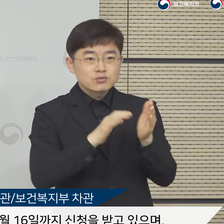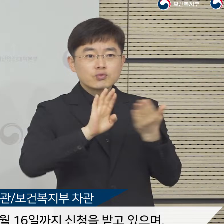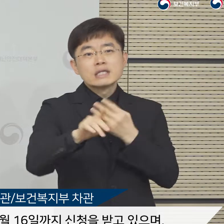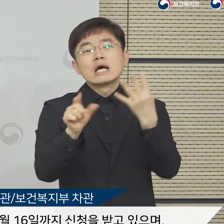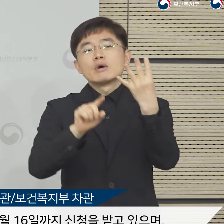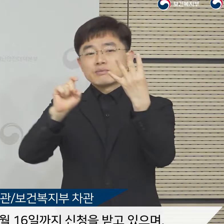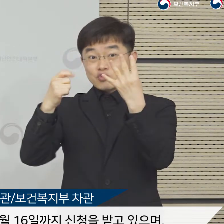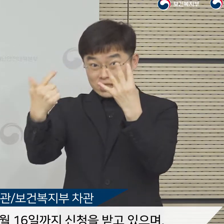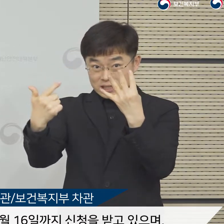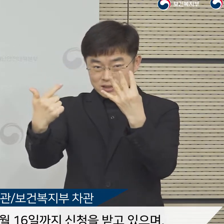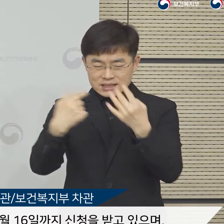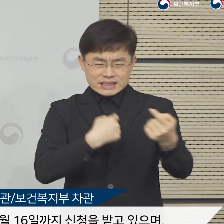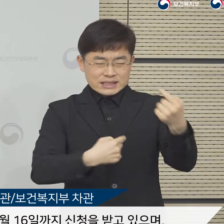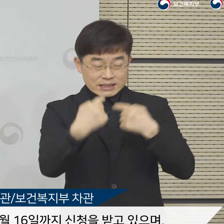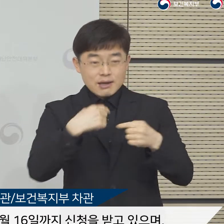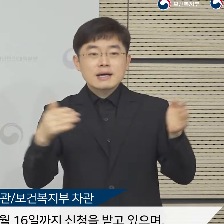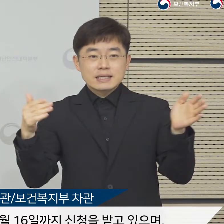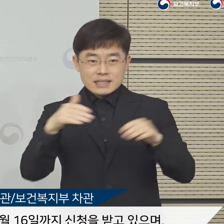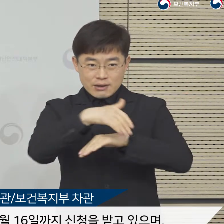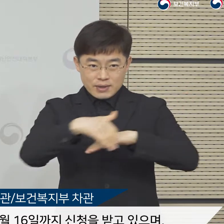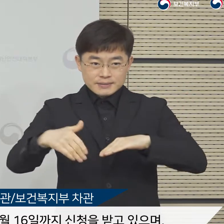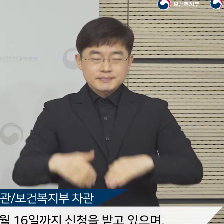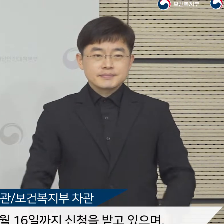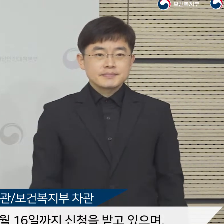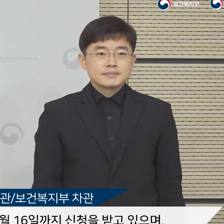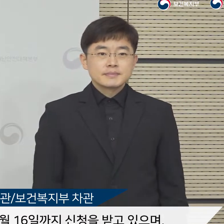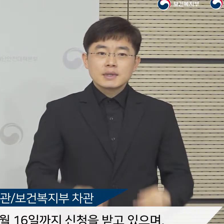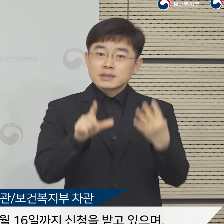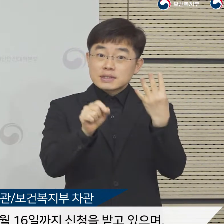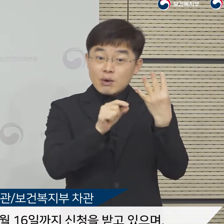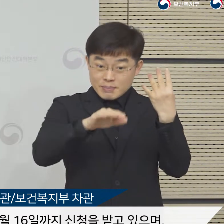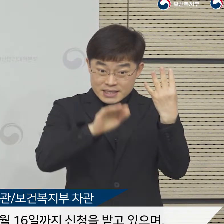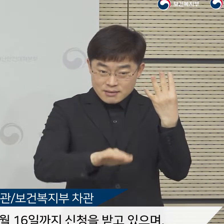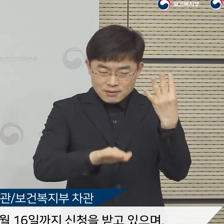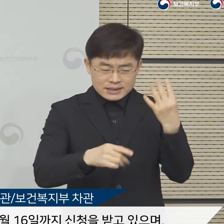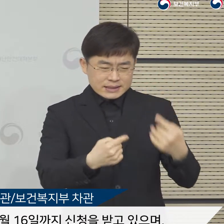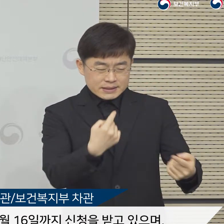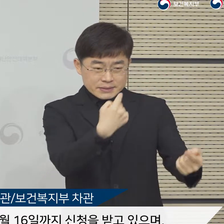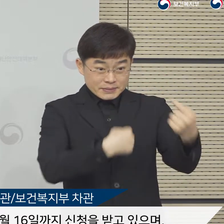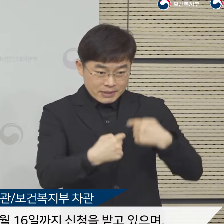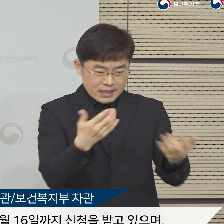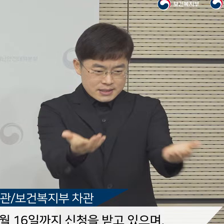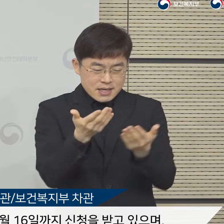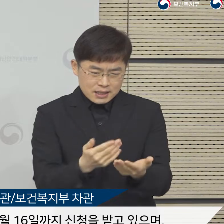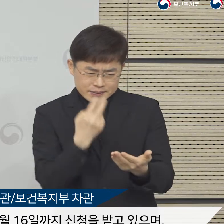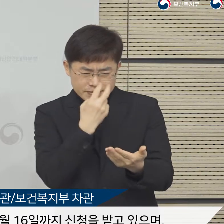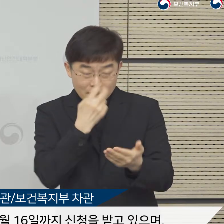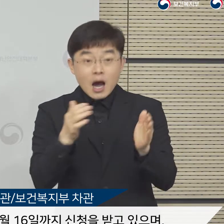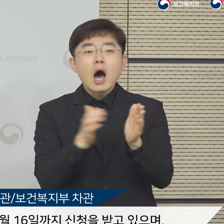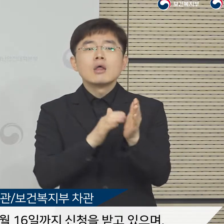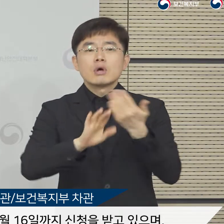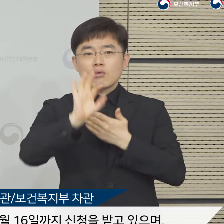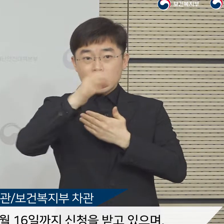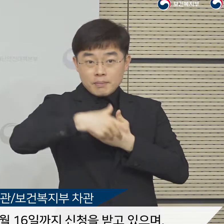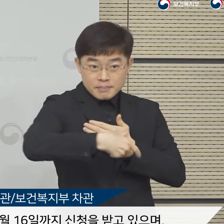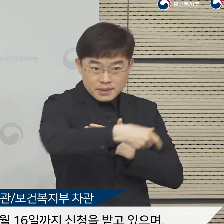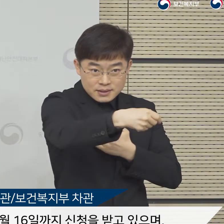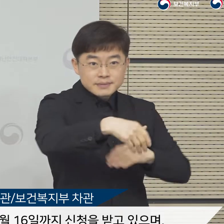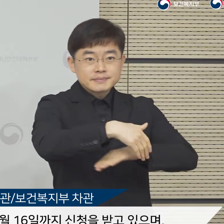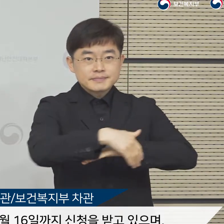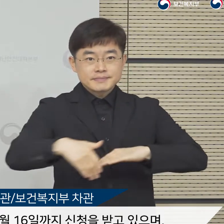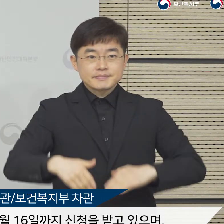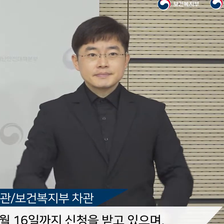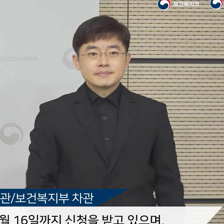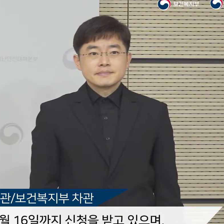4월 16일까지 신청을 받고 있으며 이번 달 말까지 심사를 거쳐 대출을 실행토록 할